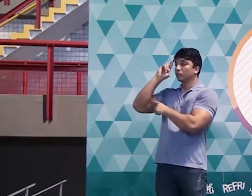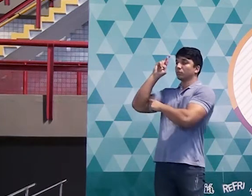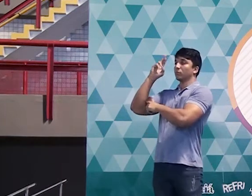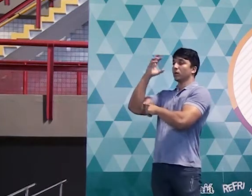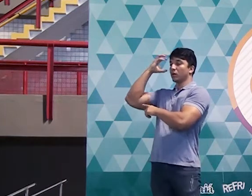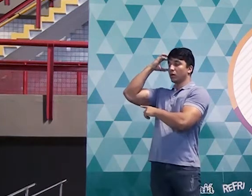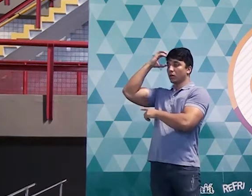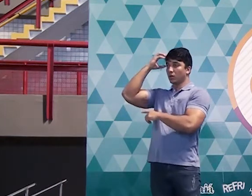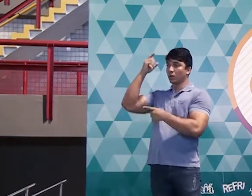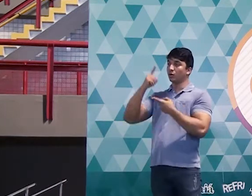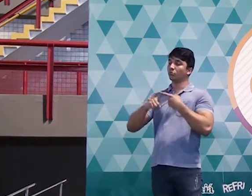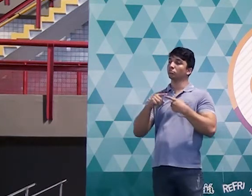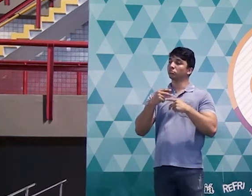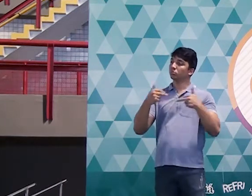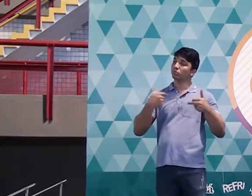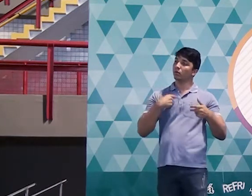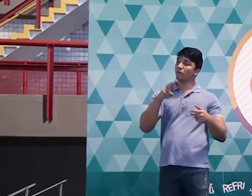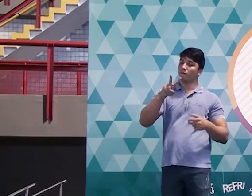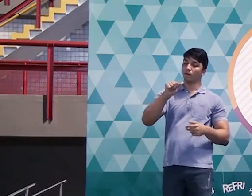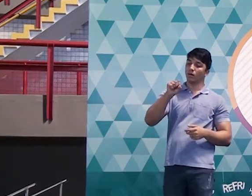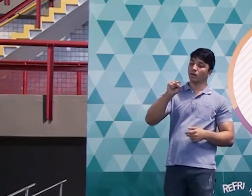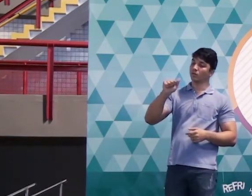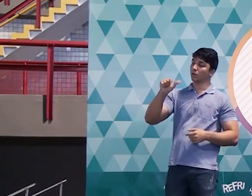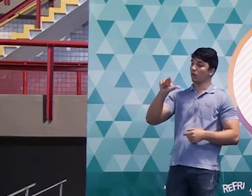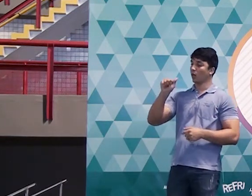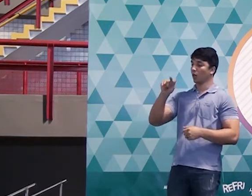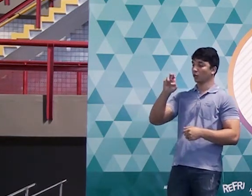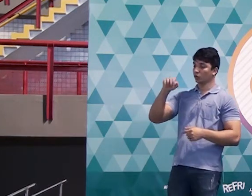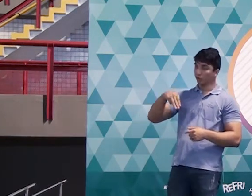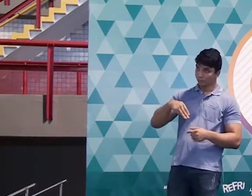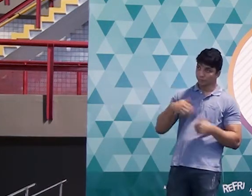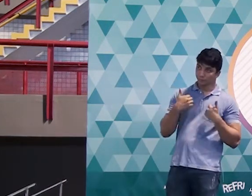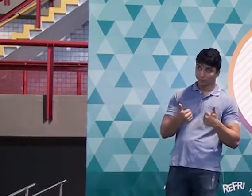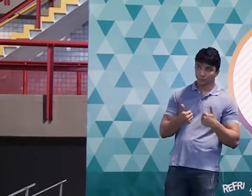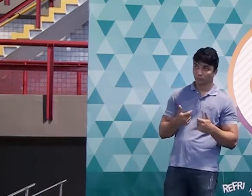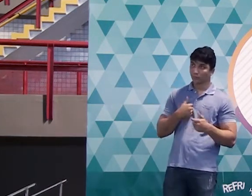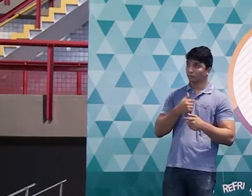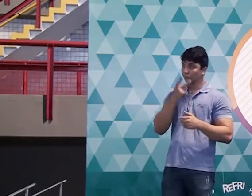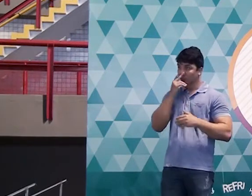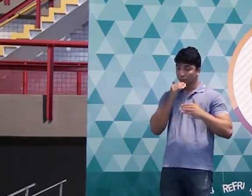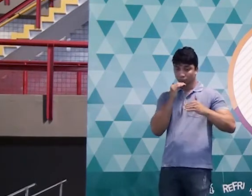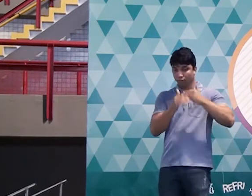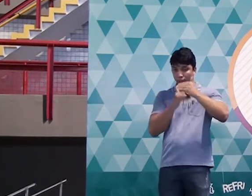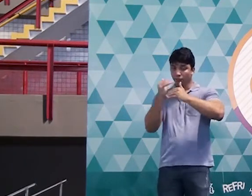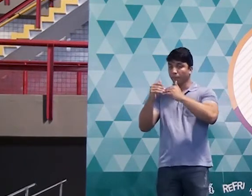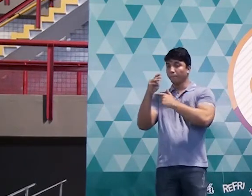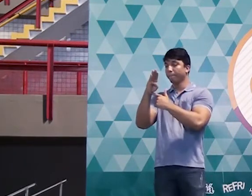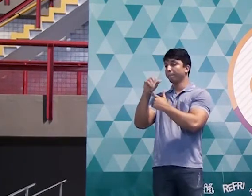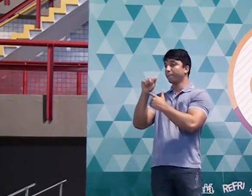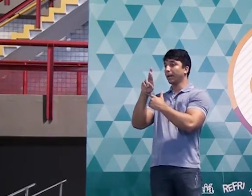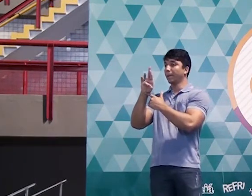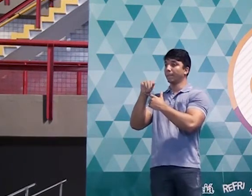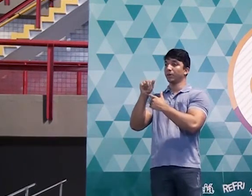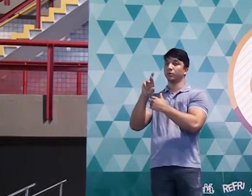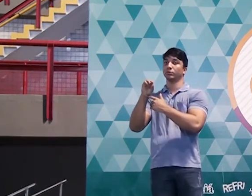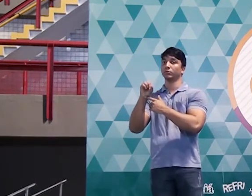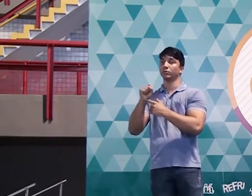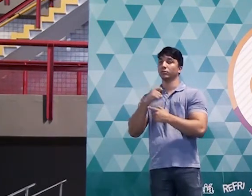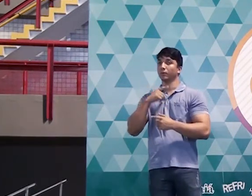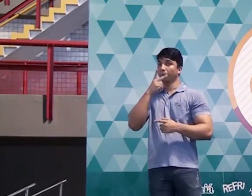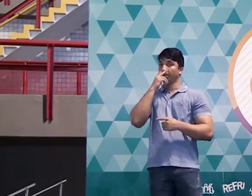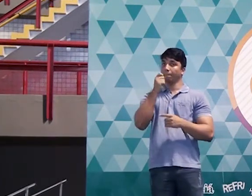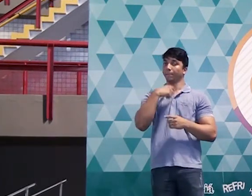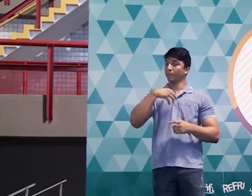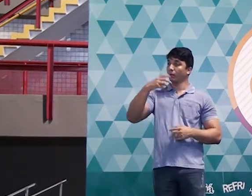suzerania e vassalagem. É uma relação dos povos bárbaros que os europeus vão